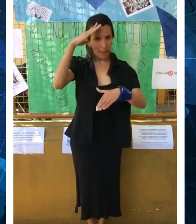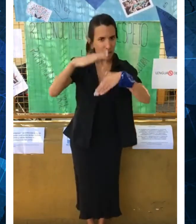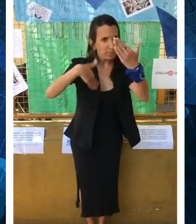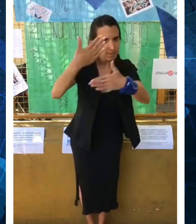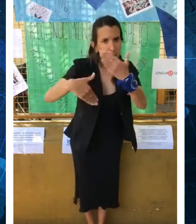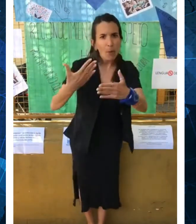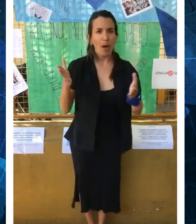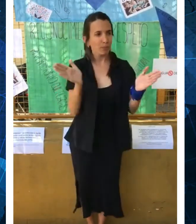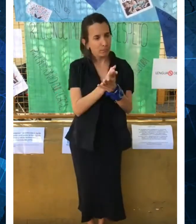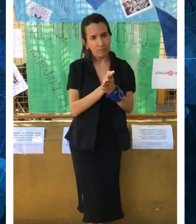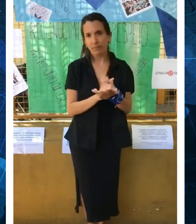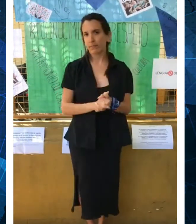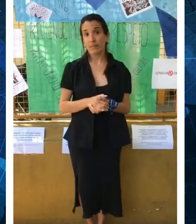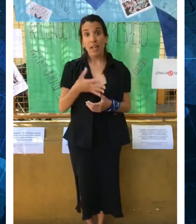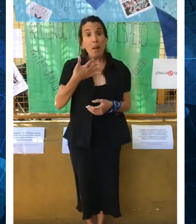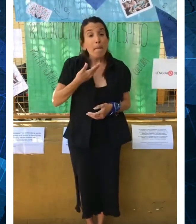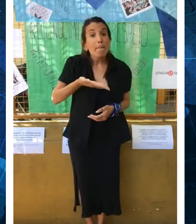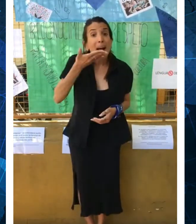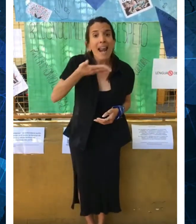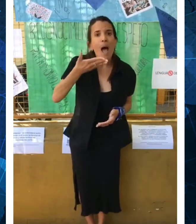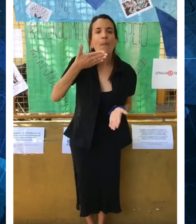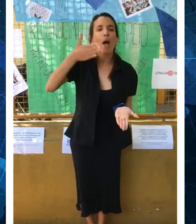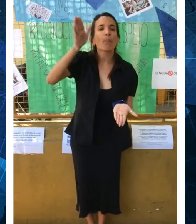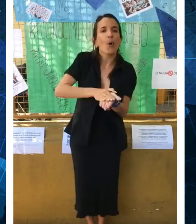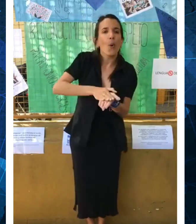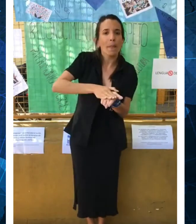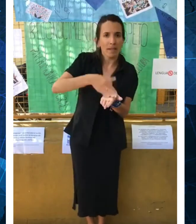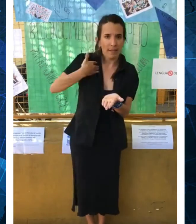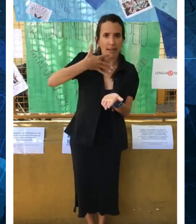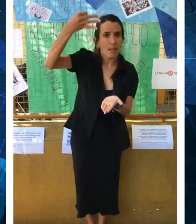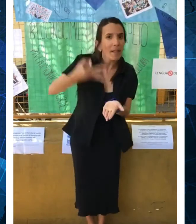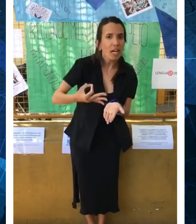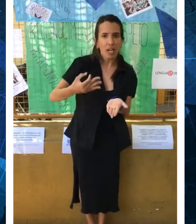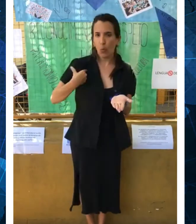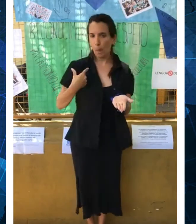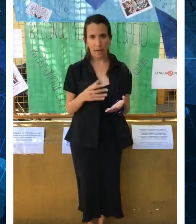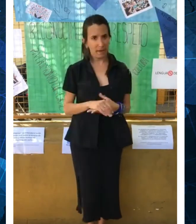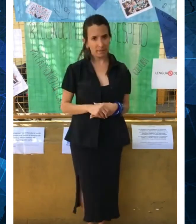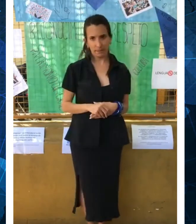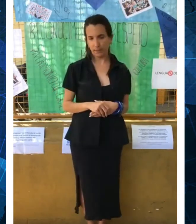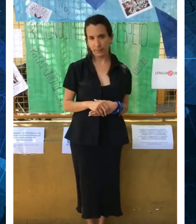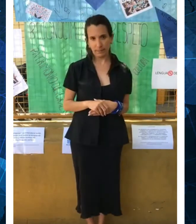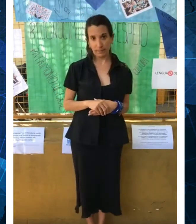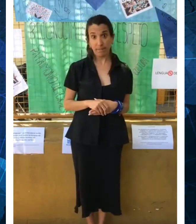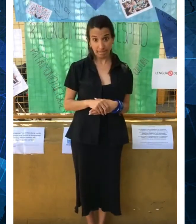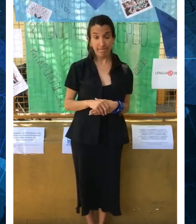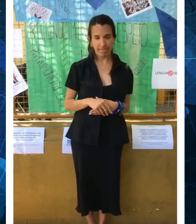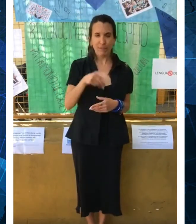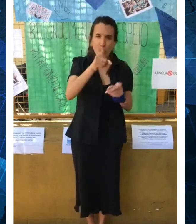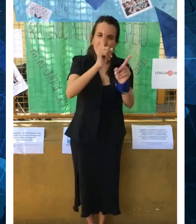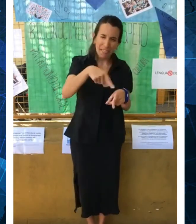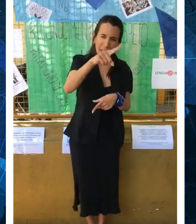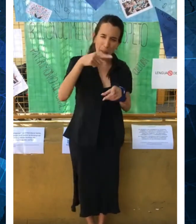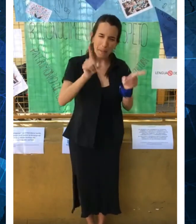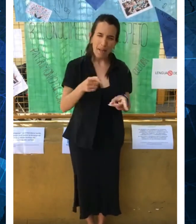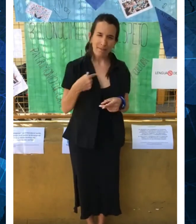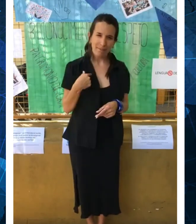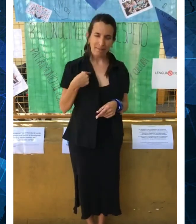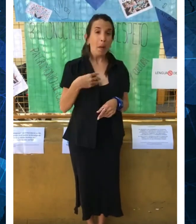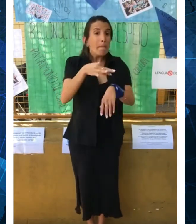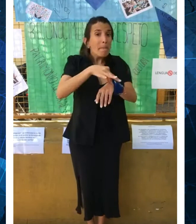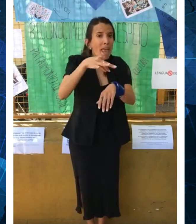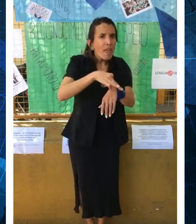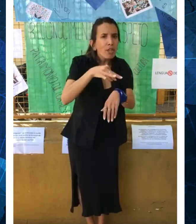La Confederación Argentina de Sordos está abierta para brindar una capacitación. Nosotros cumplimos con la palabra que